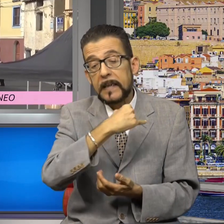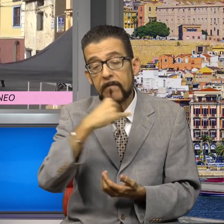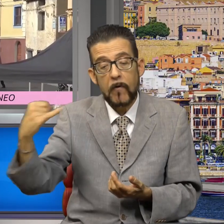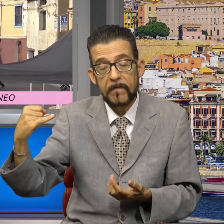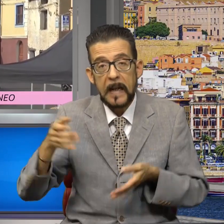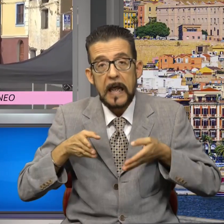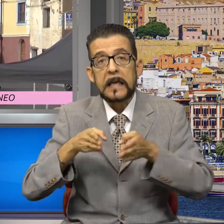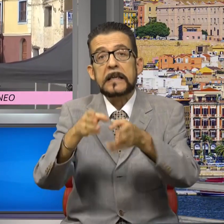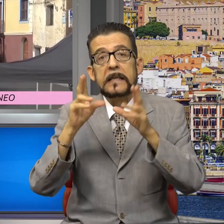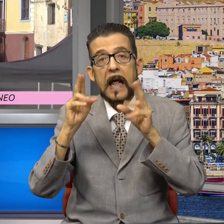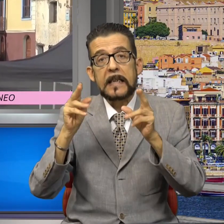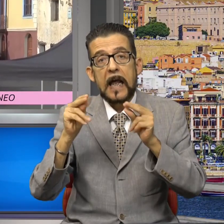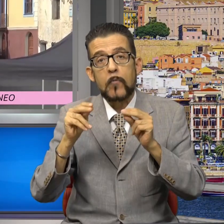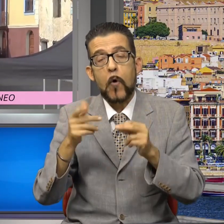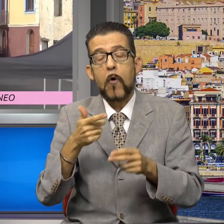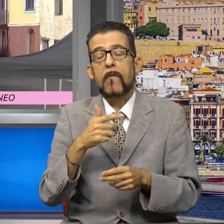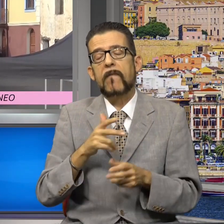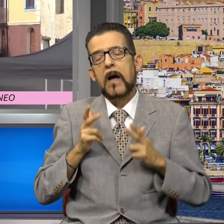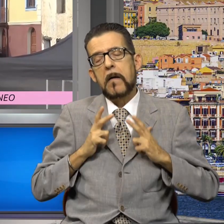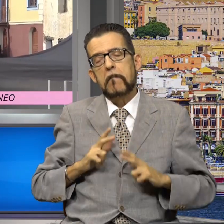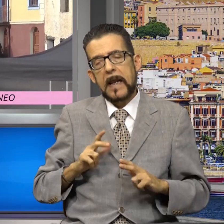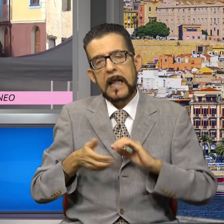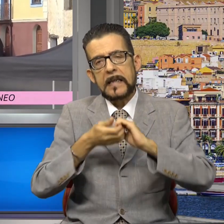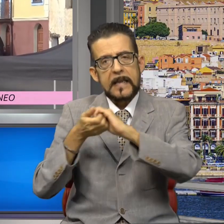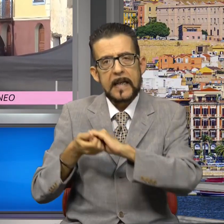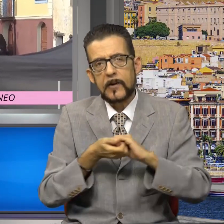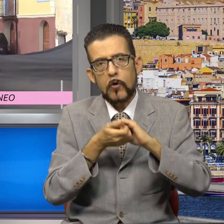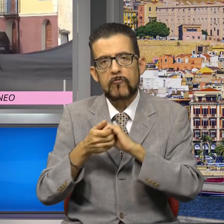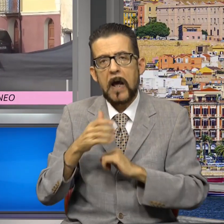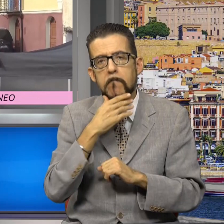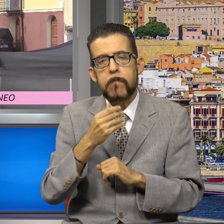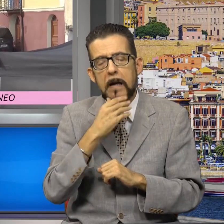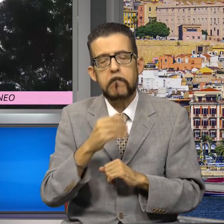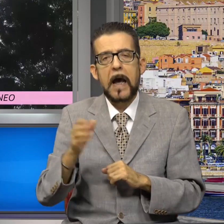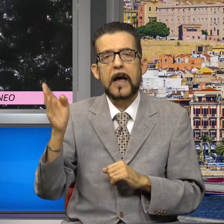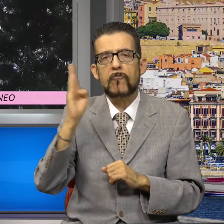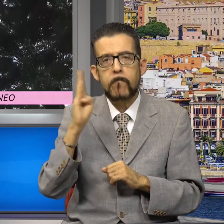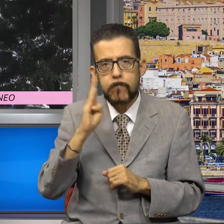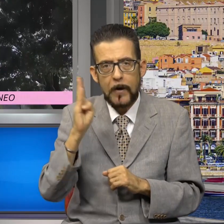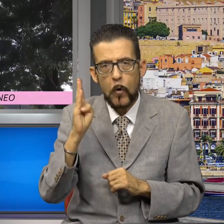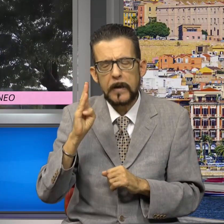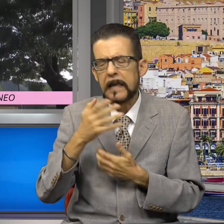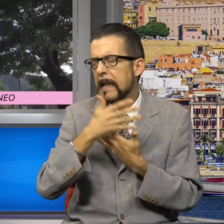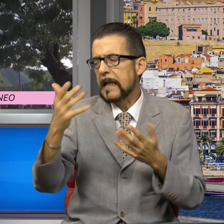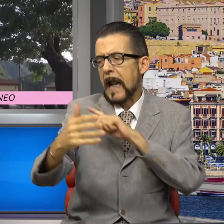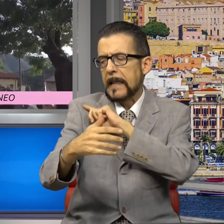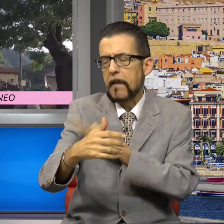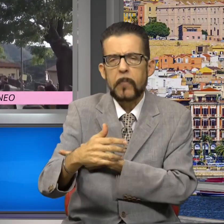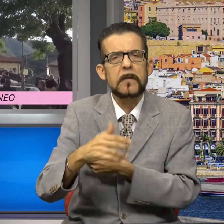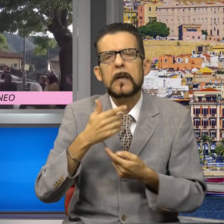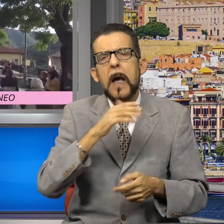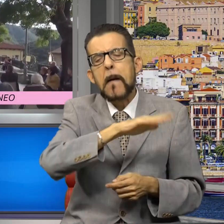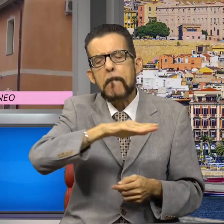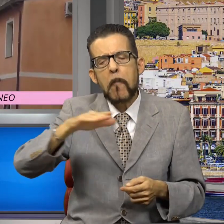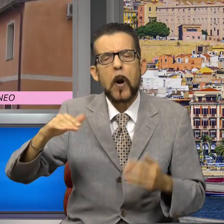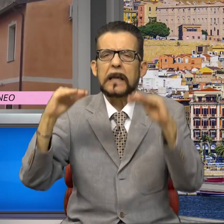crescita economica e benessere sociale dei territori come la Barbagia e le Baronie, dal grande potenziale ma afflitti dallo spopolamento e da